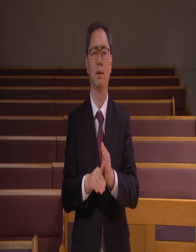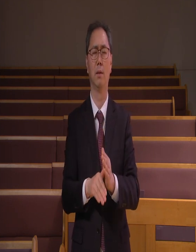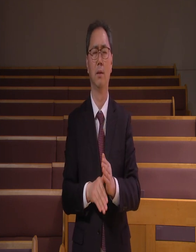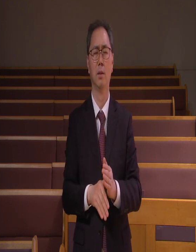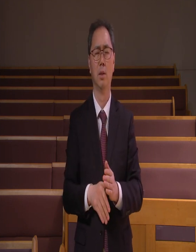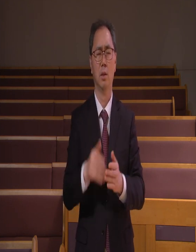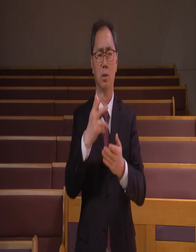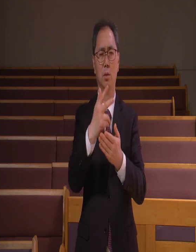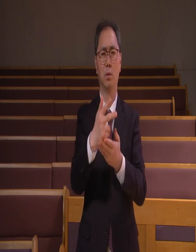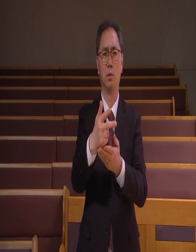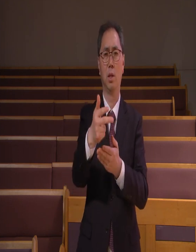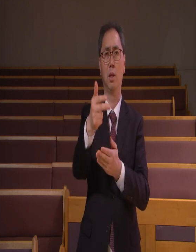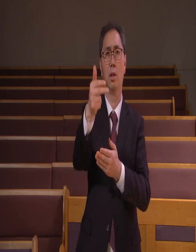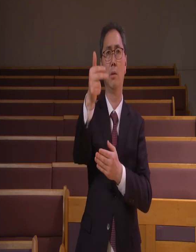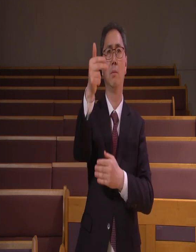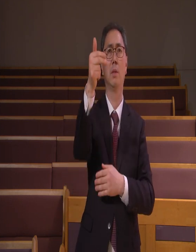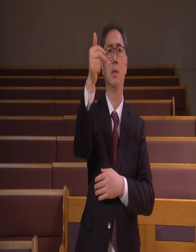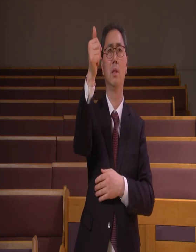그때에